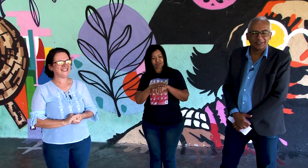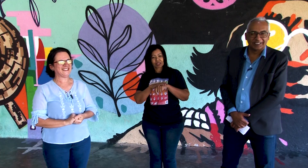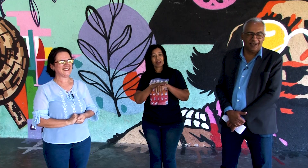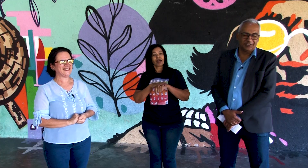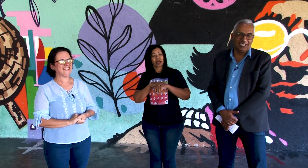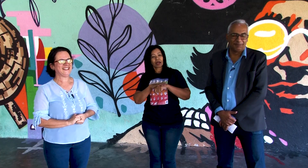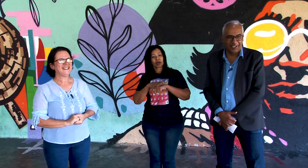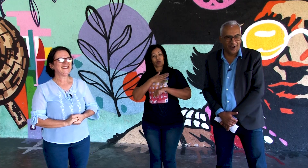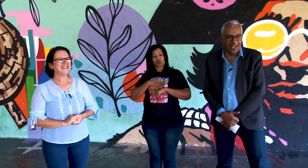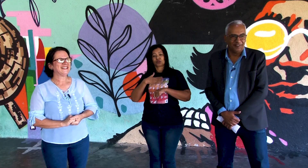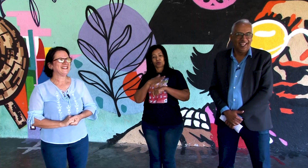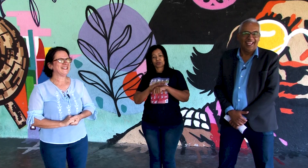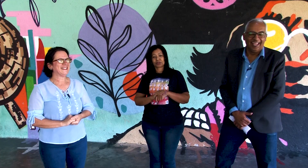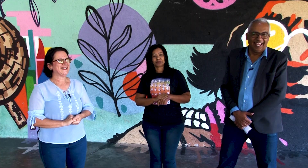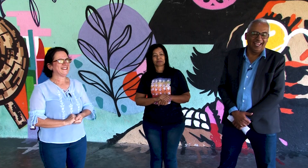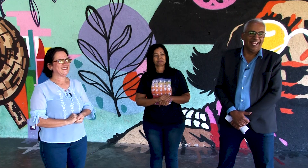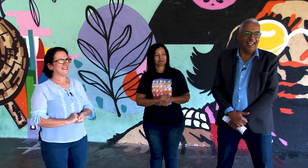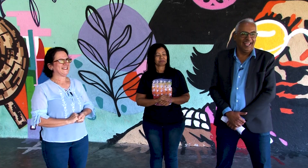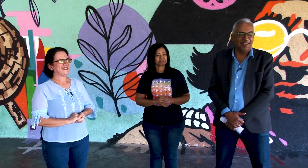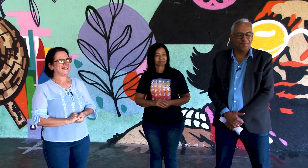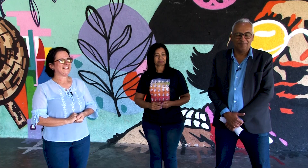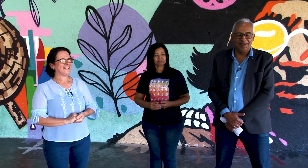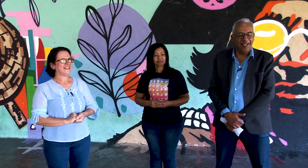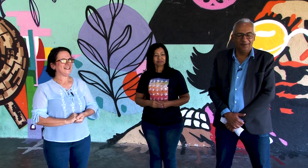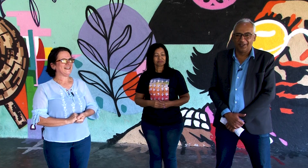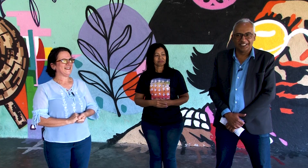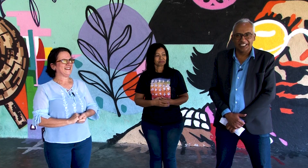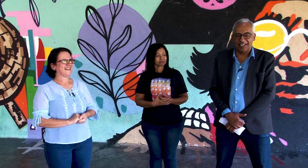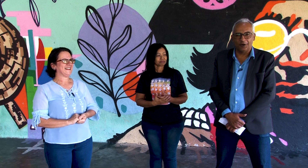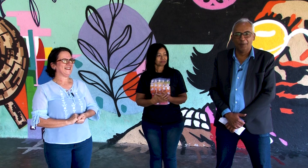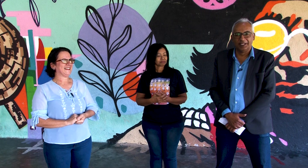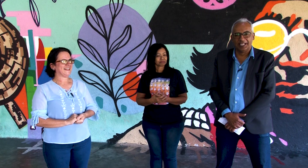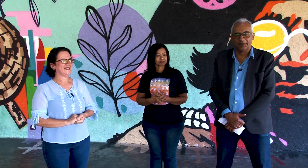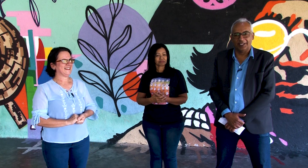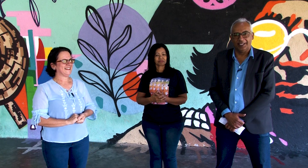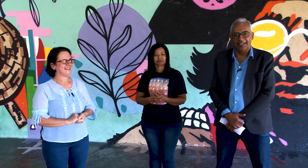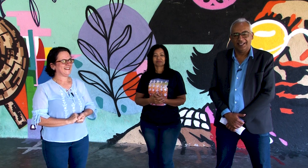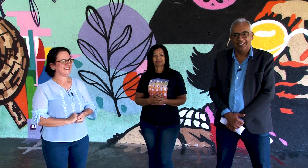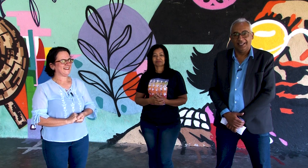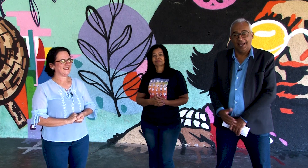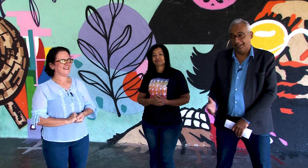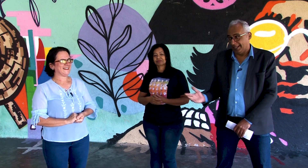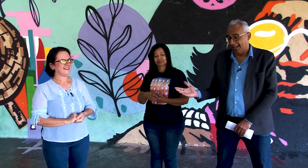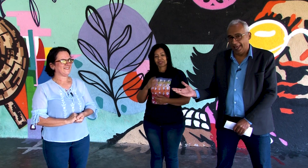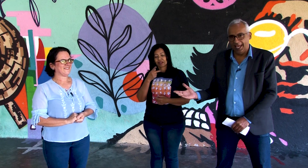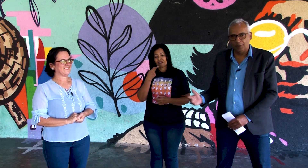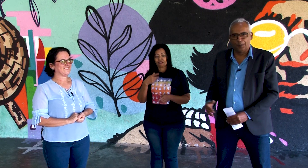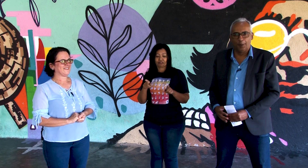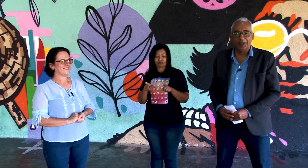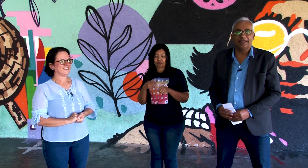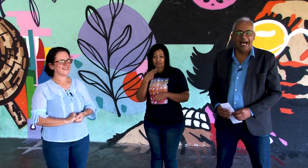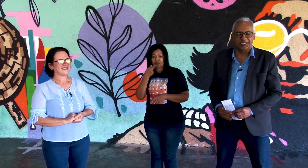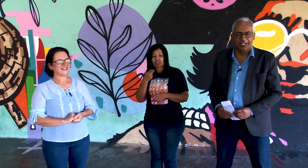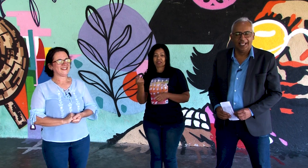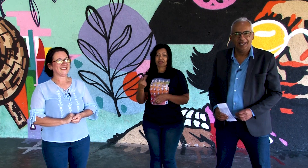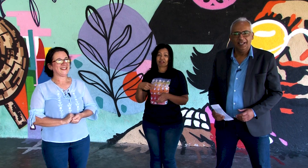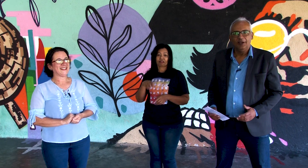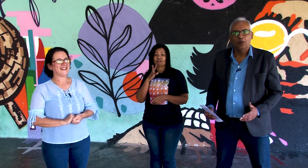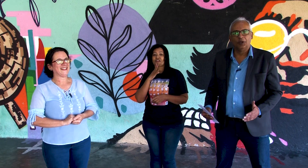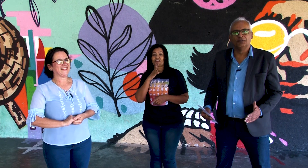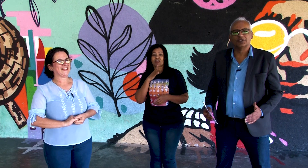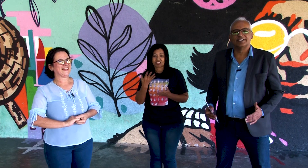foi proposital, gente, porque olha, o que a gente estava comentando aqui, e até a Leia com propriedade,